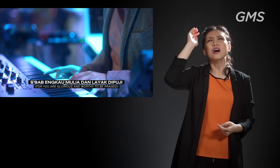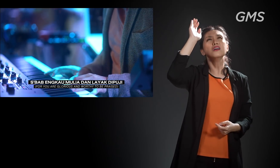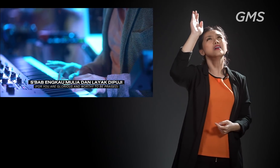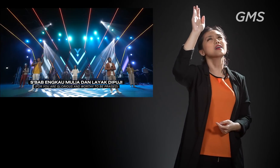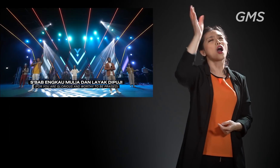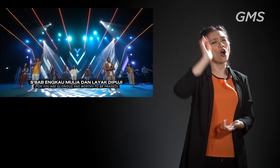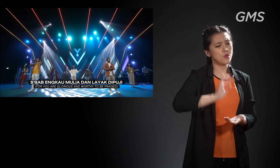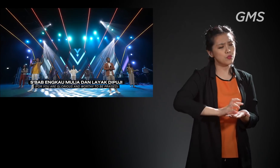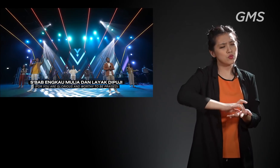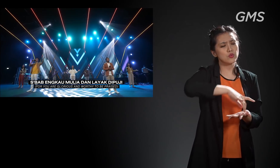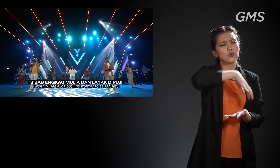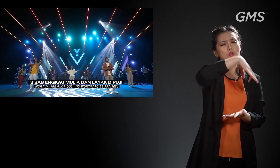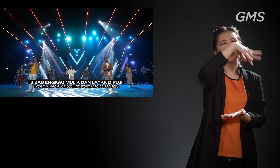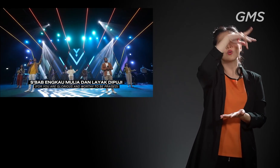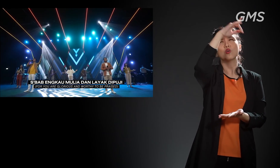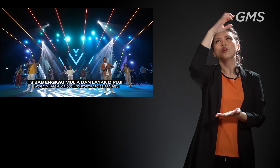sebab Engkau